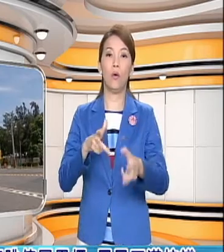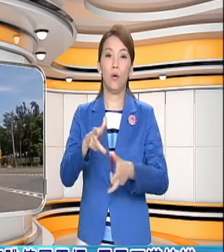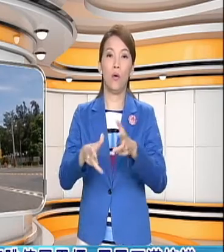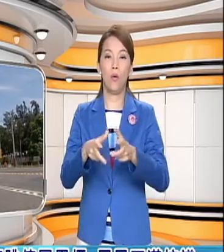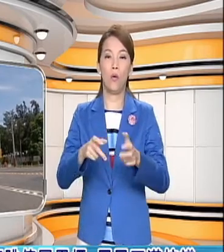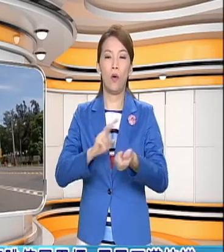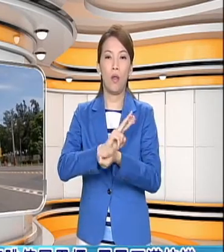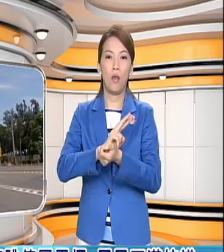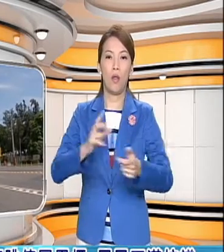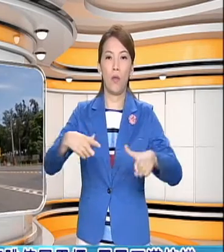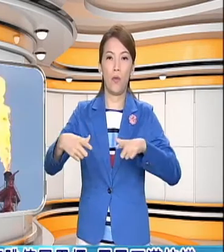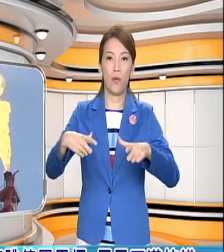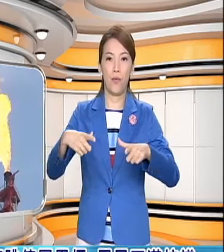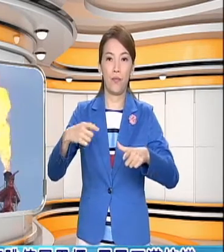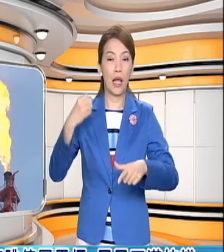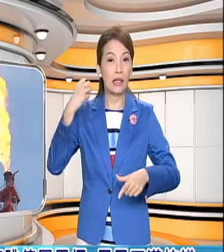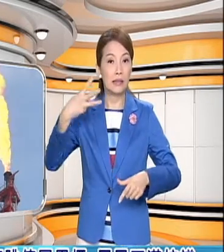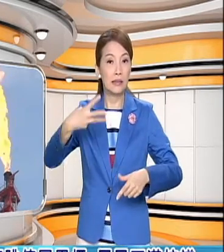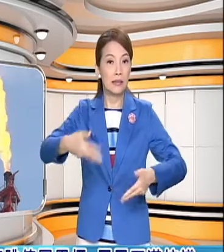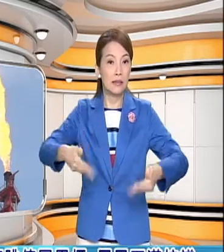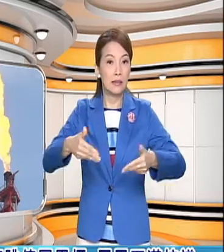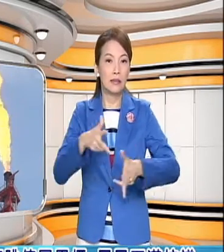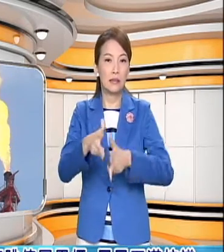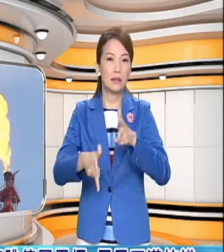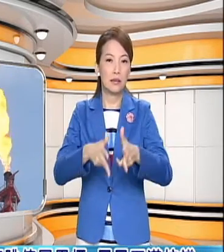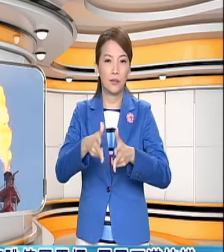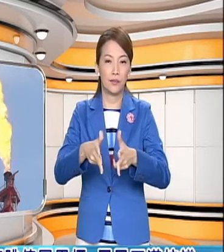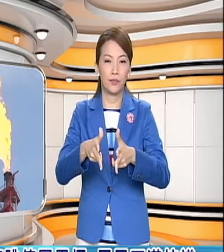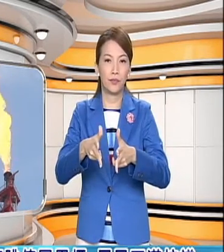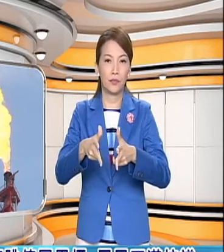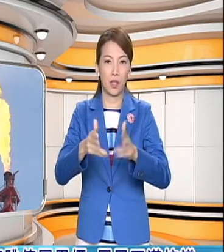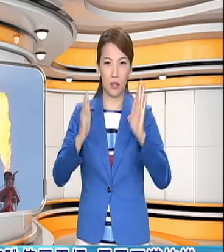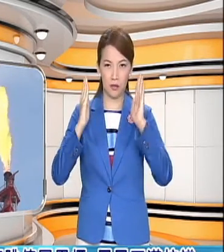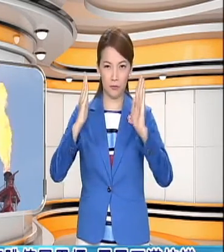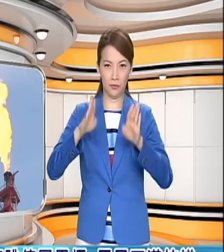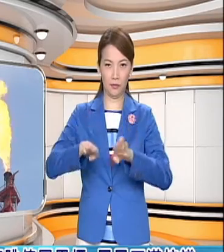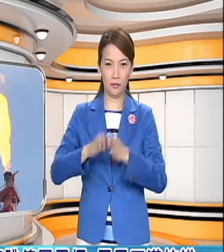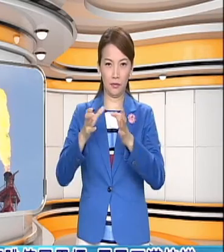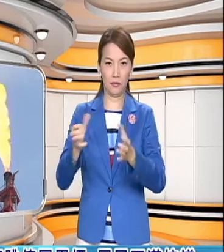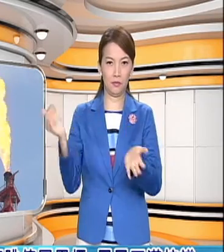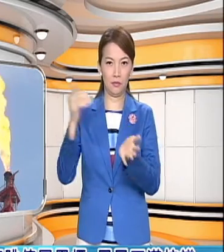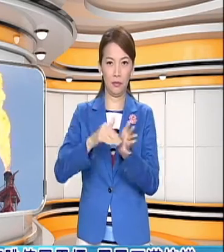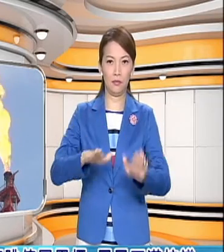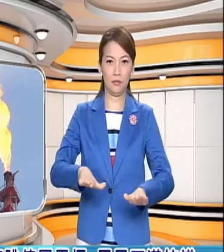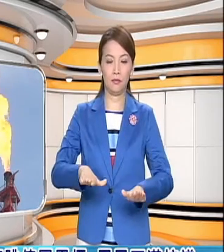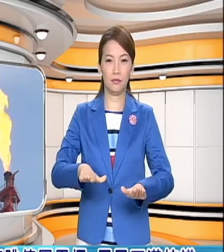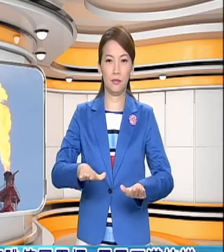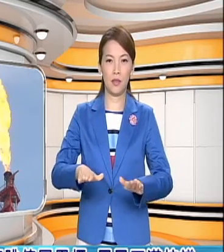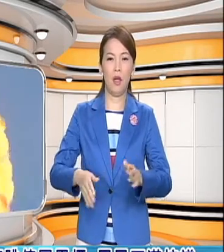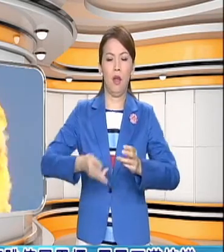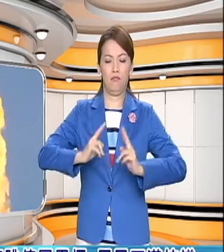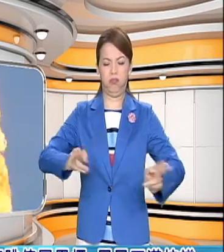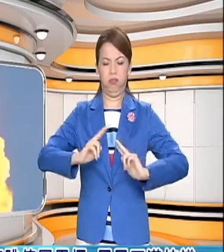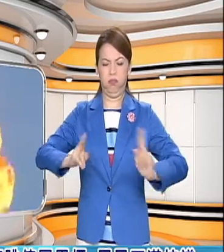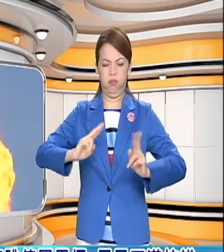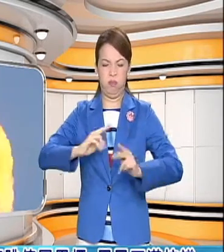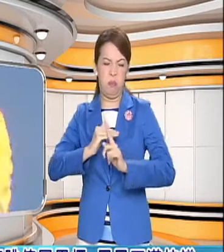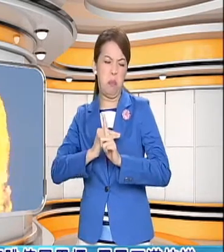中油陵园新三清正式运转到现在，已经有多次跳车冒黑烟的情